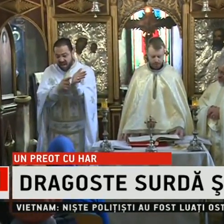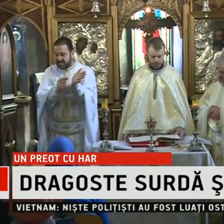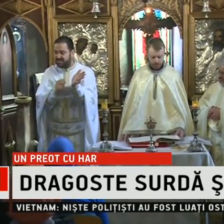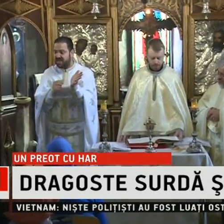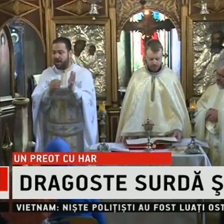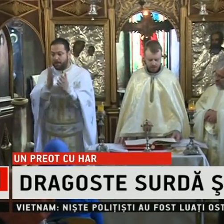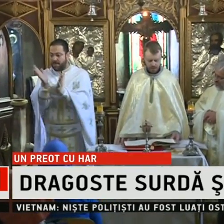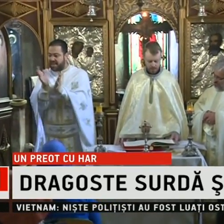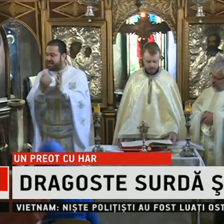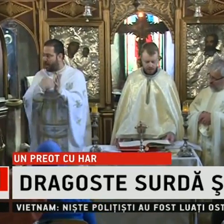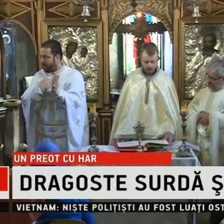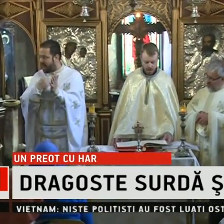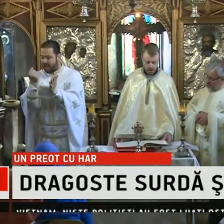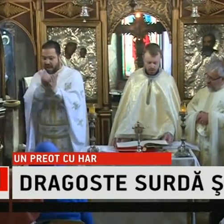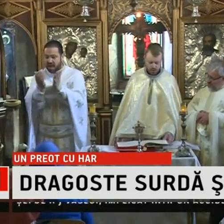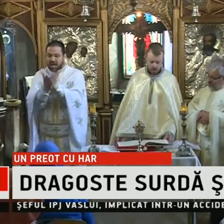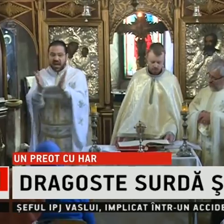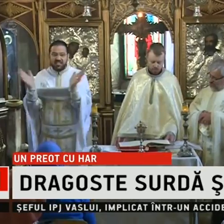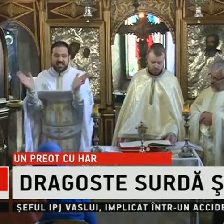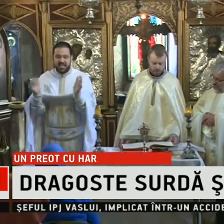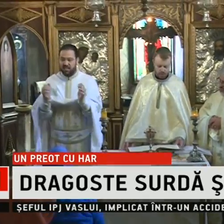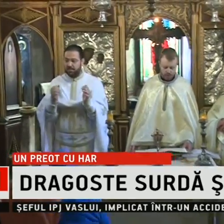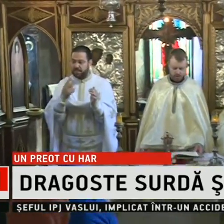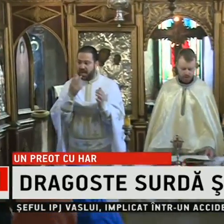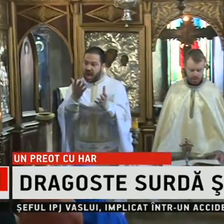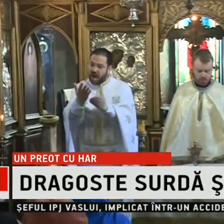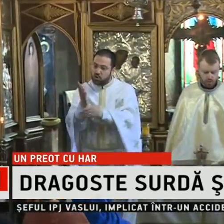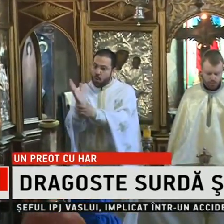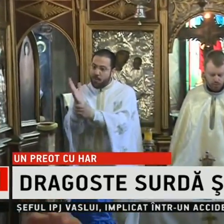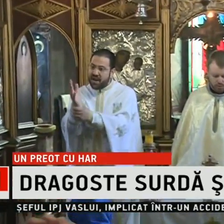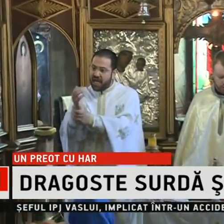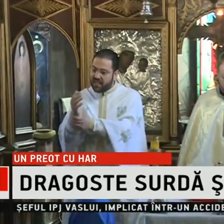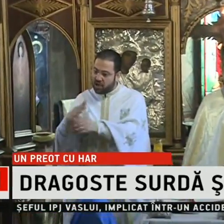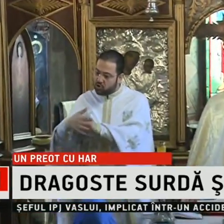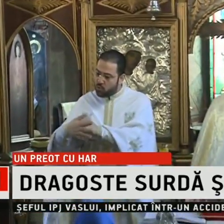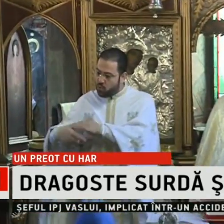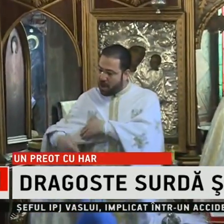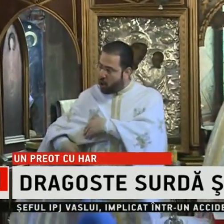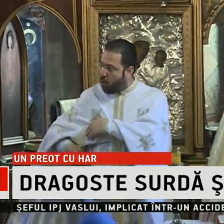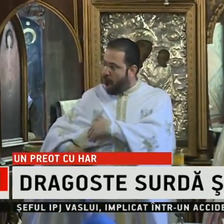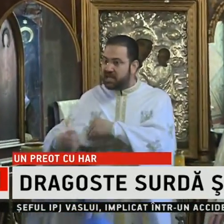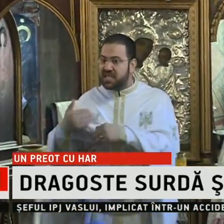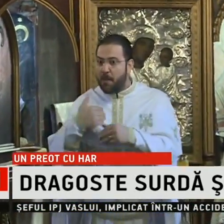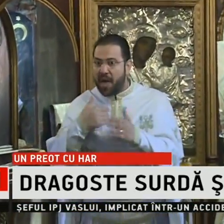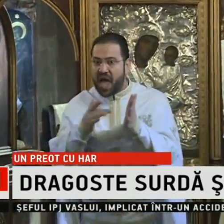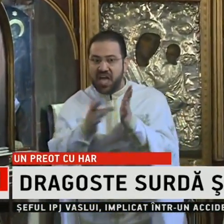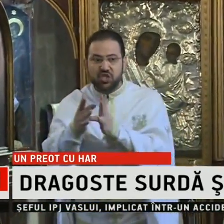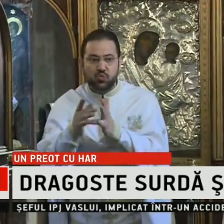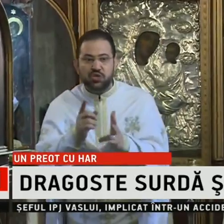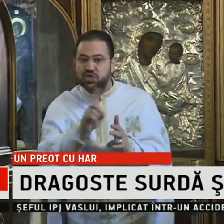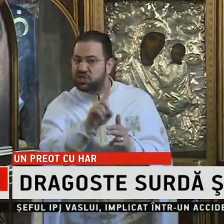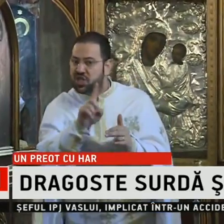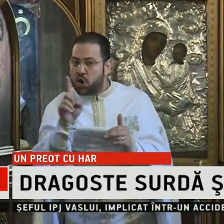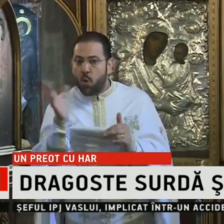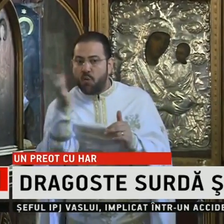absolut deosebit. Deci, în primul rând, că dânsul are un har deosebit. Dânsul e un preot foarte iubit de comunitatea dânsului, dar și